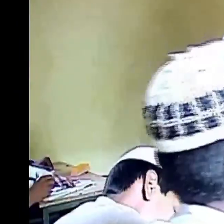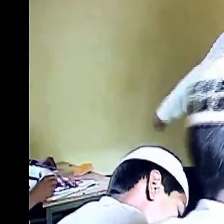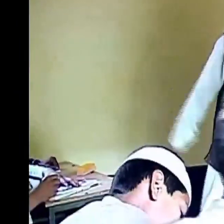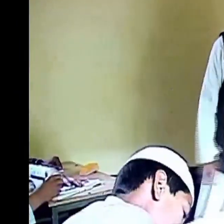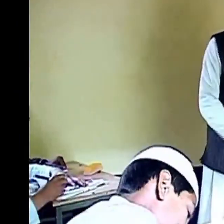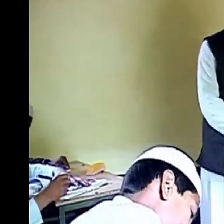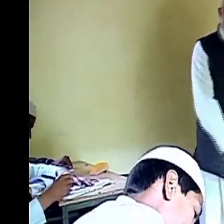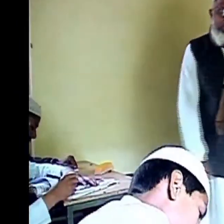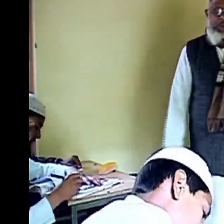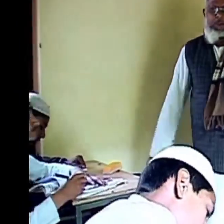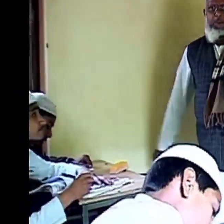मिलता फिर